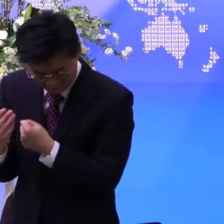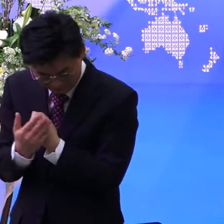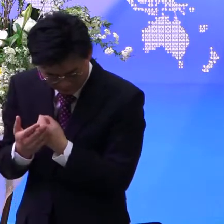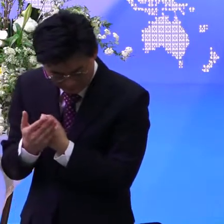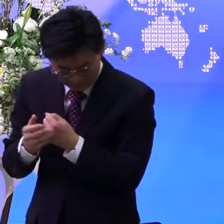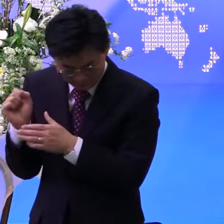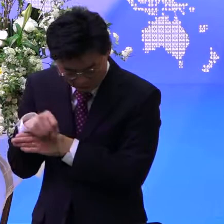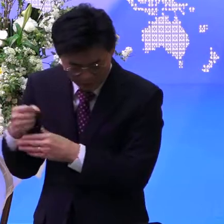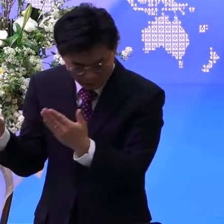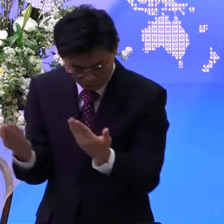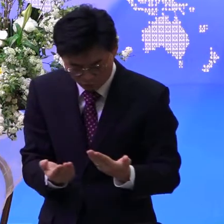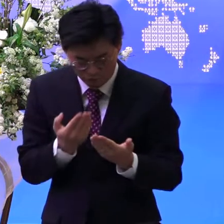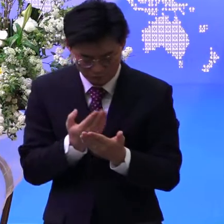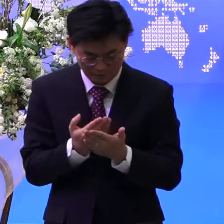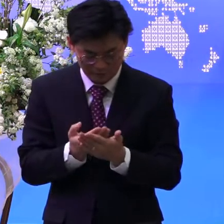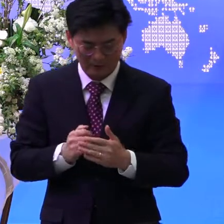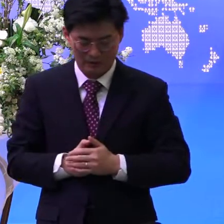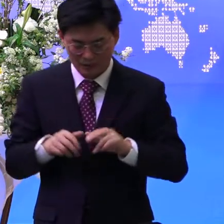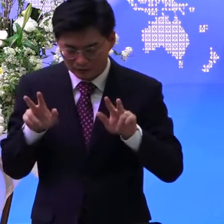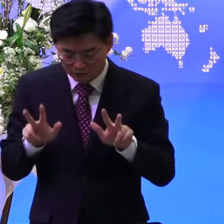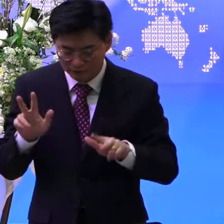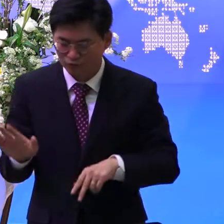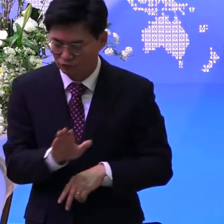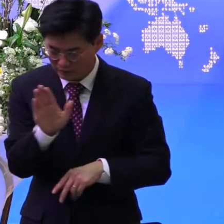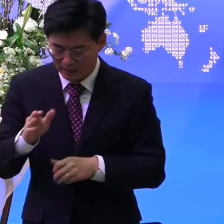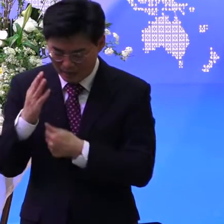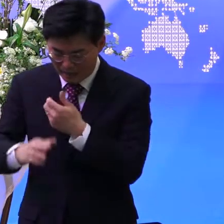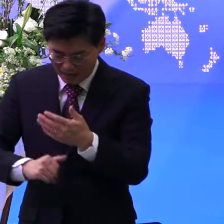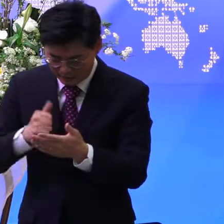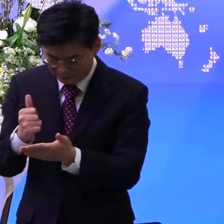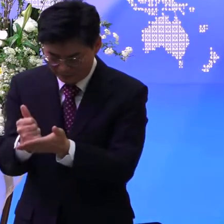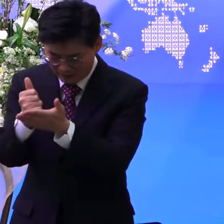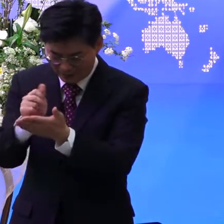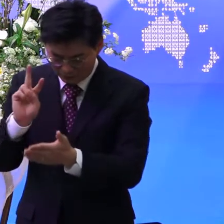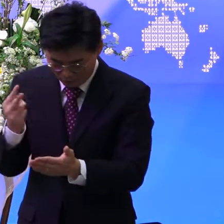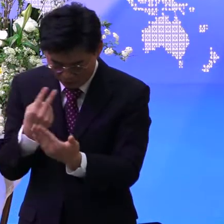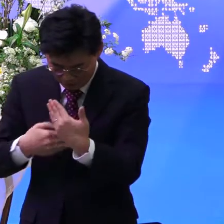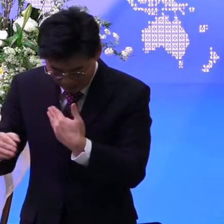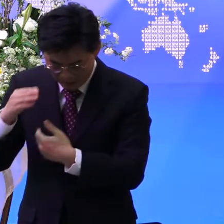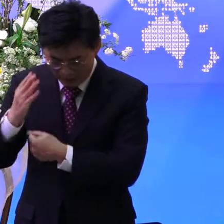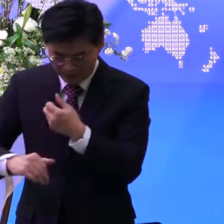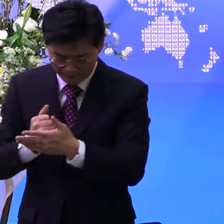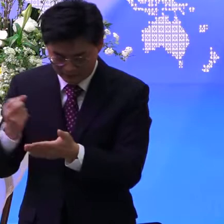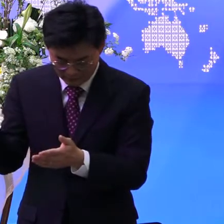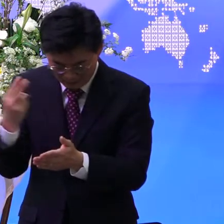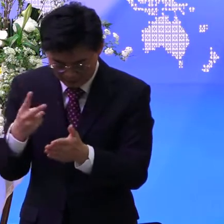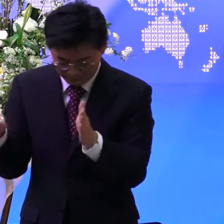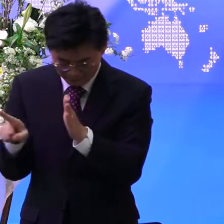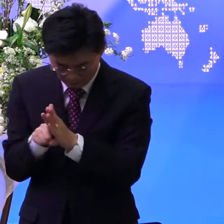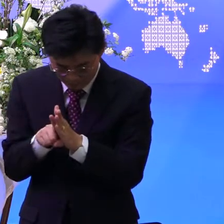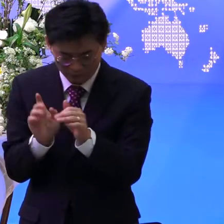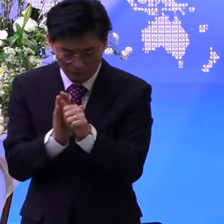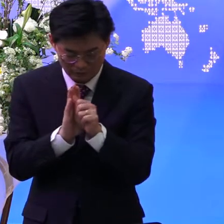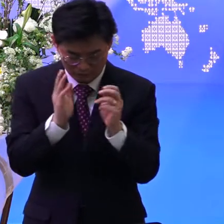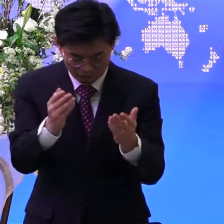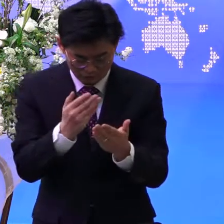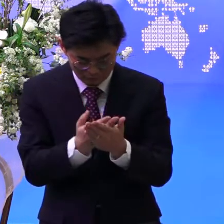이제 우리가 여호와 하나님께로 돌아가자고 선포하게 하셔서 제사상을 변화시키는 거룩한 무리가 될 수 있도록